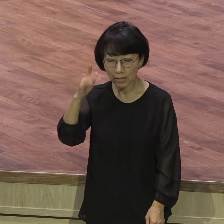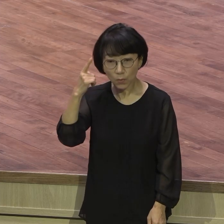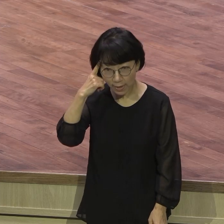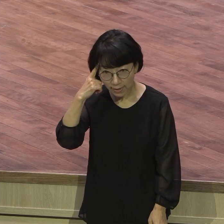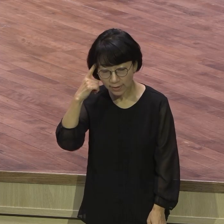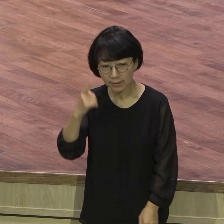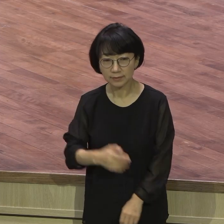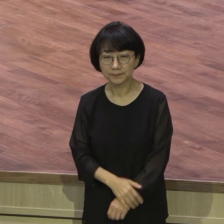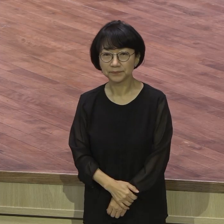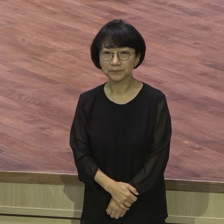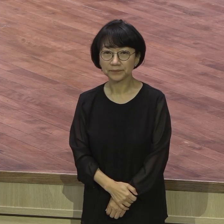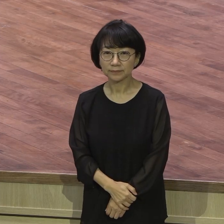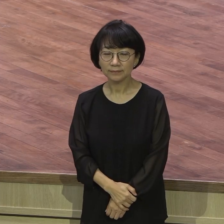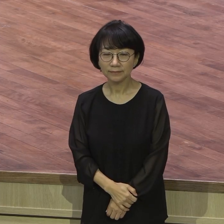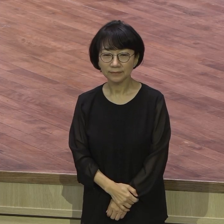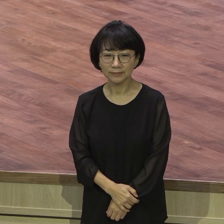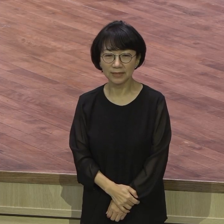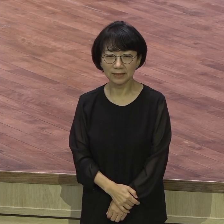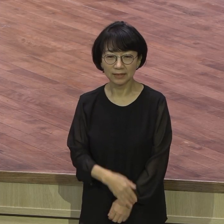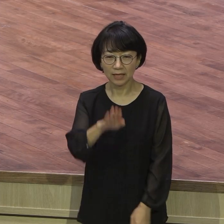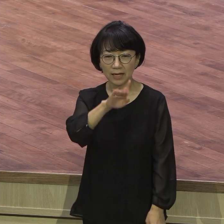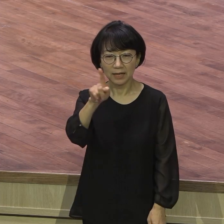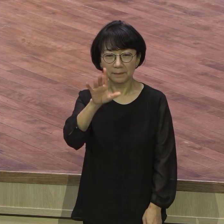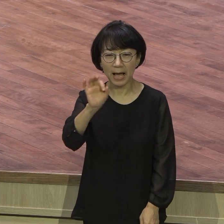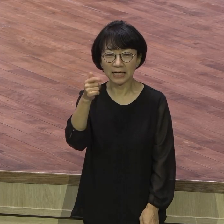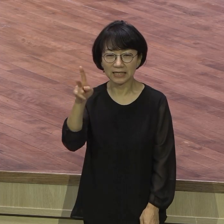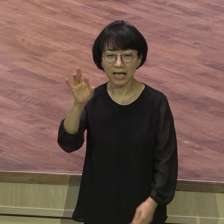일관성도 중요하지만 방향성이 중요한 거예요